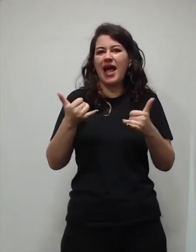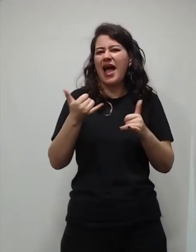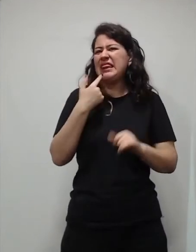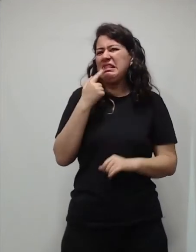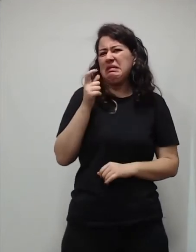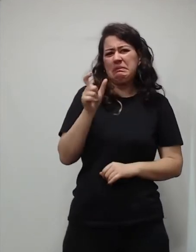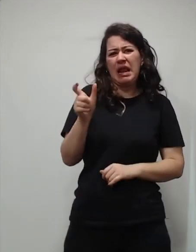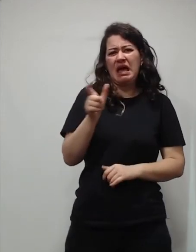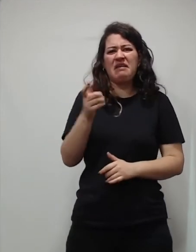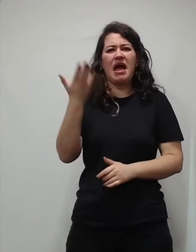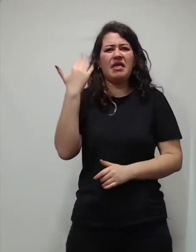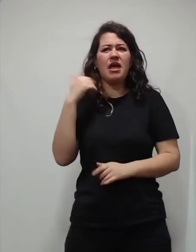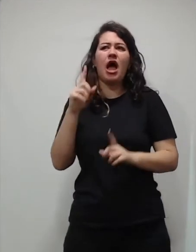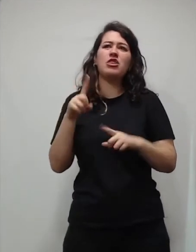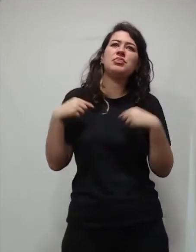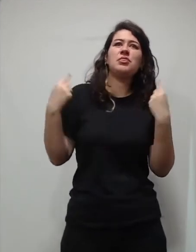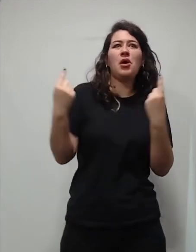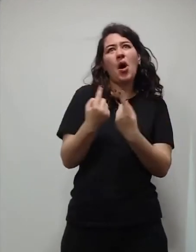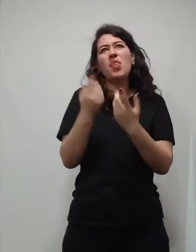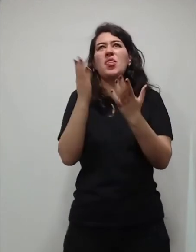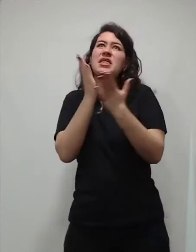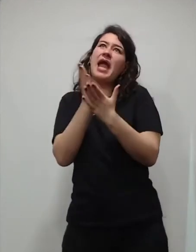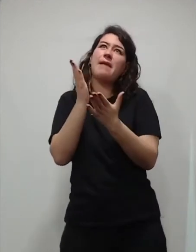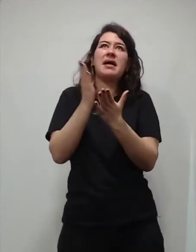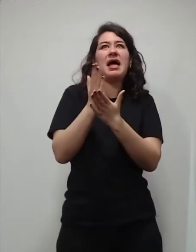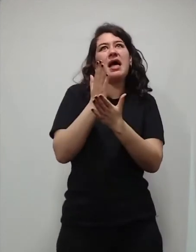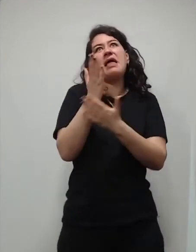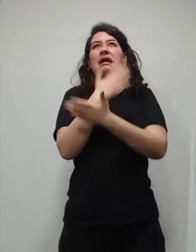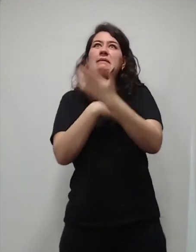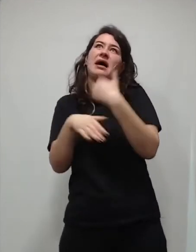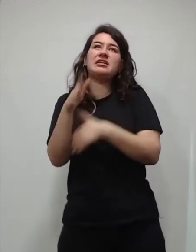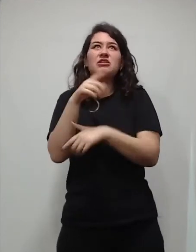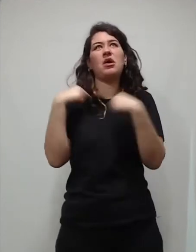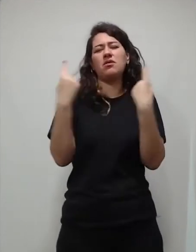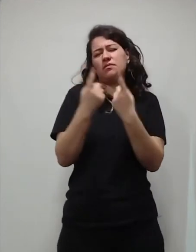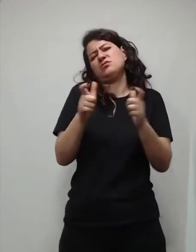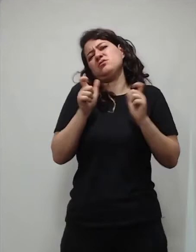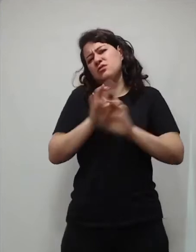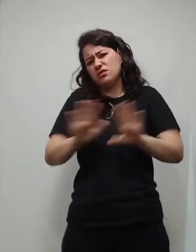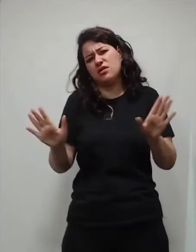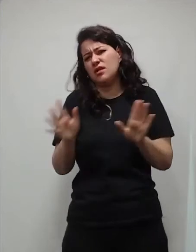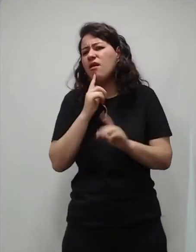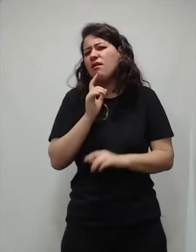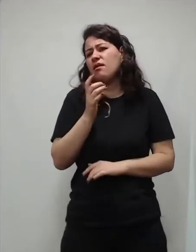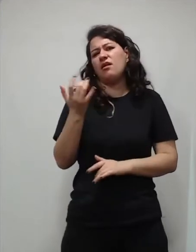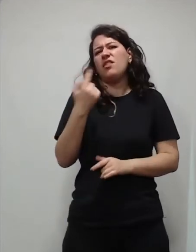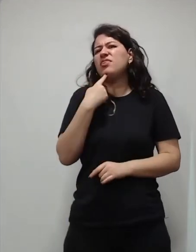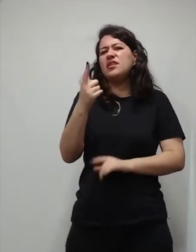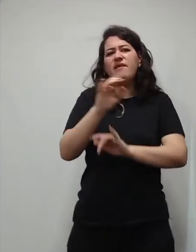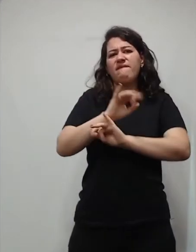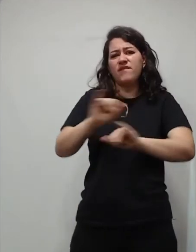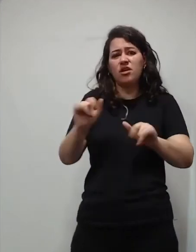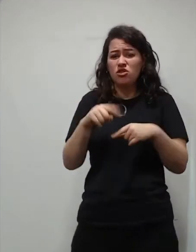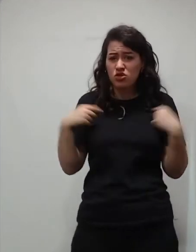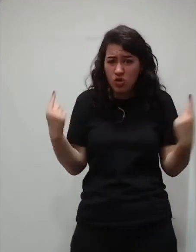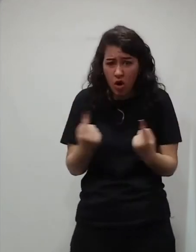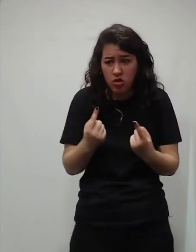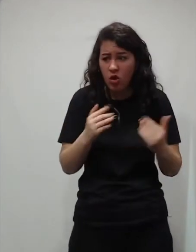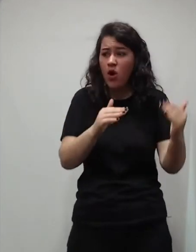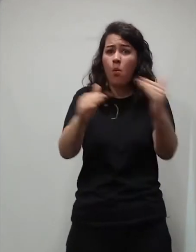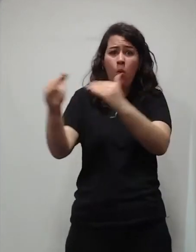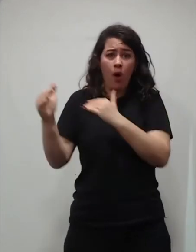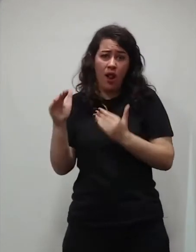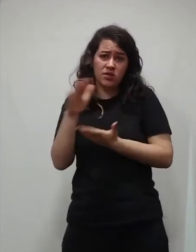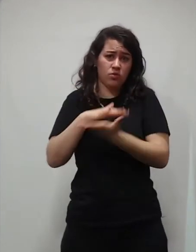habla más en esto de que todos tenemos discapacidad, qué sé yo, por suerte lo superamos. No todos vivimos la